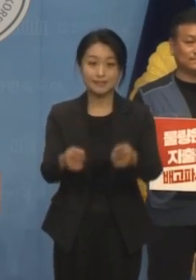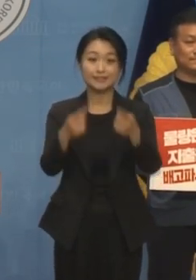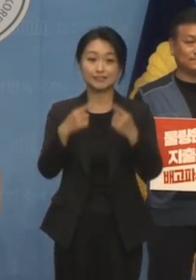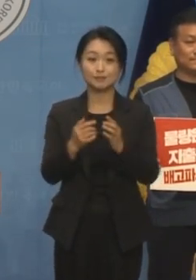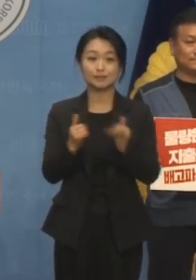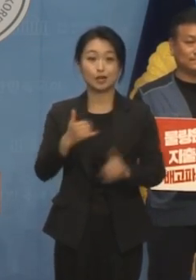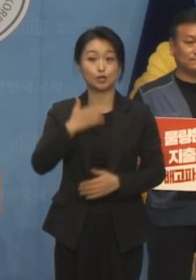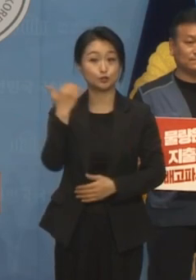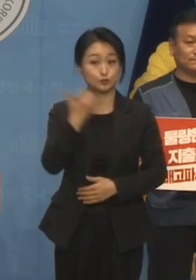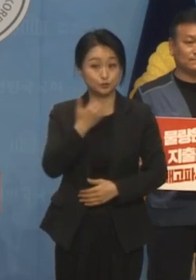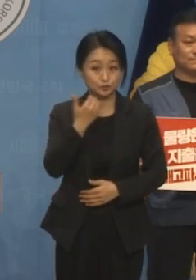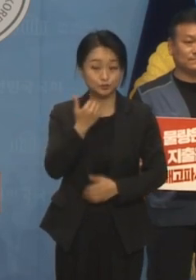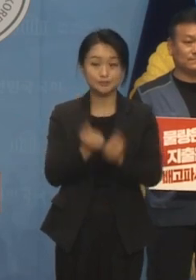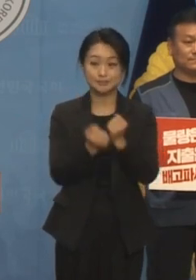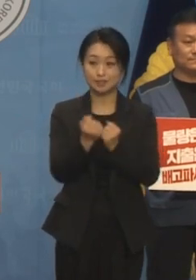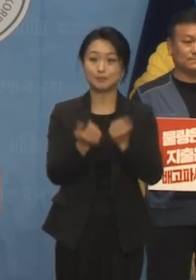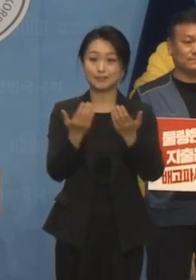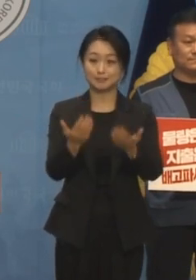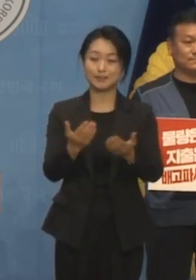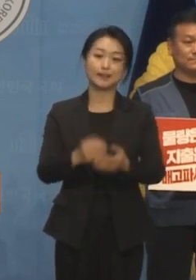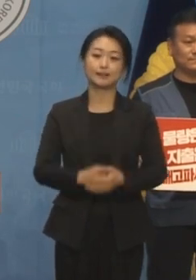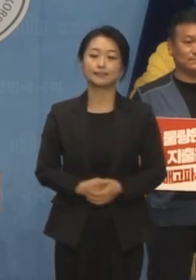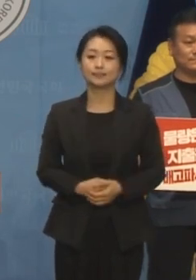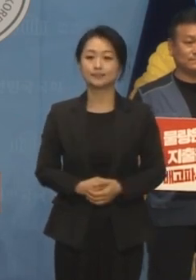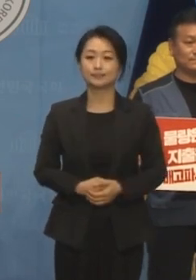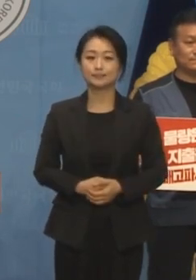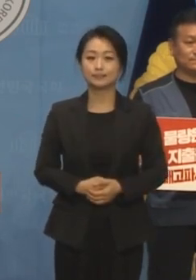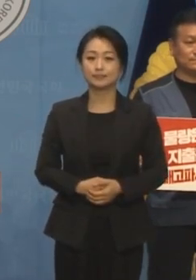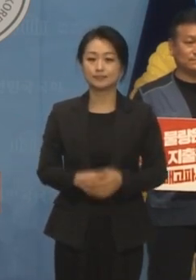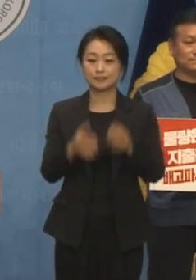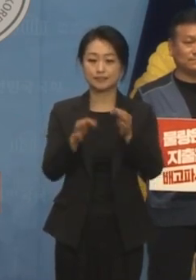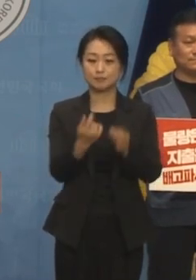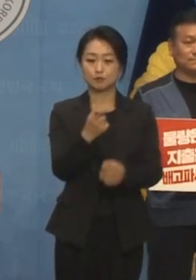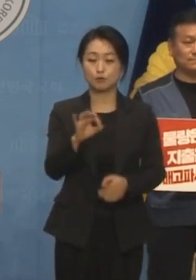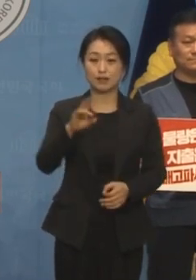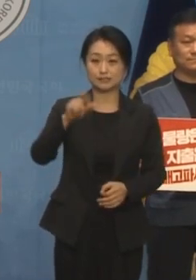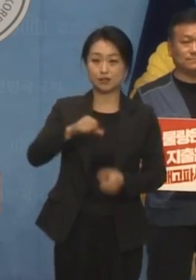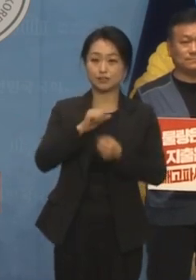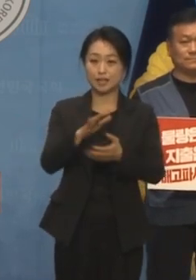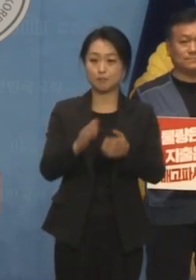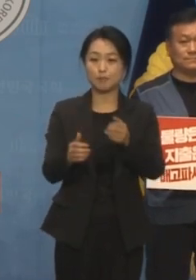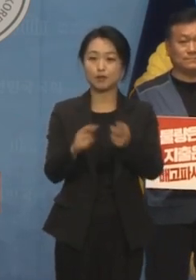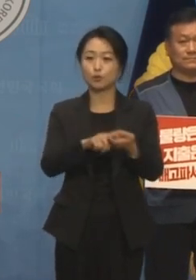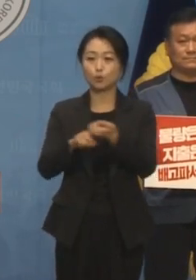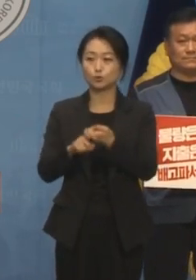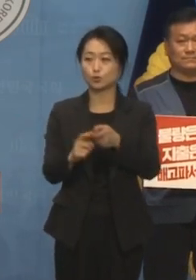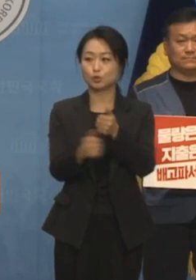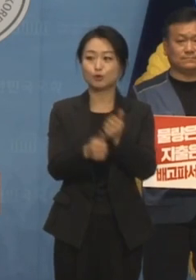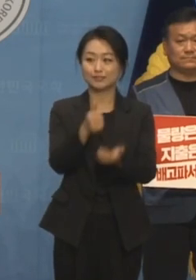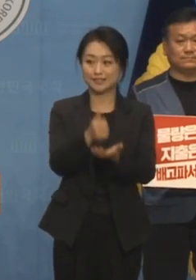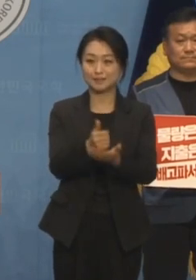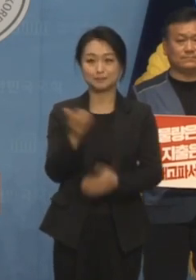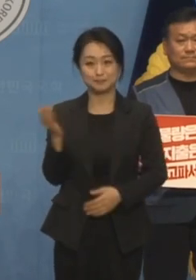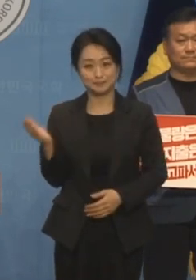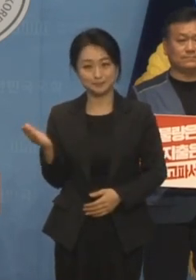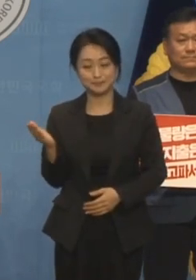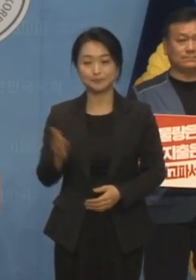참석해 주신 참가자분들 소개해 드리겠습니다. 김광석 택배노조 위원장님 참석하셨습니다.